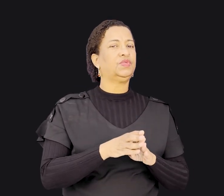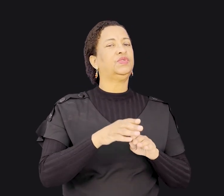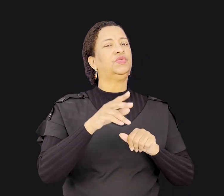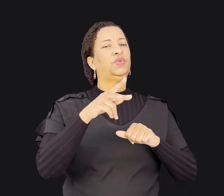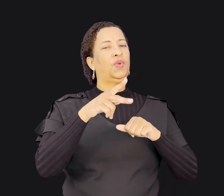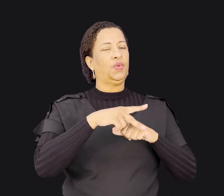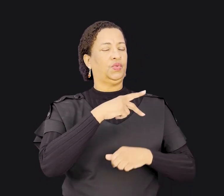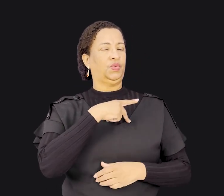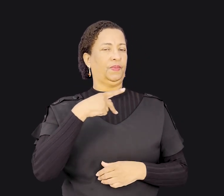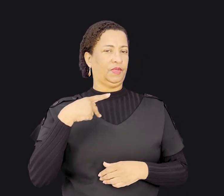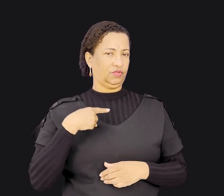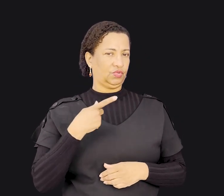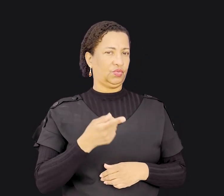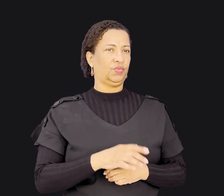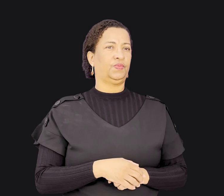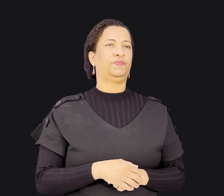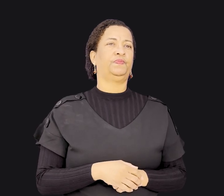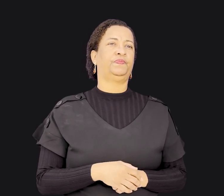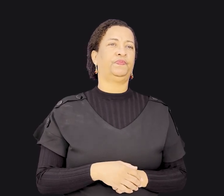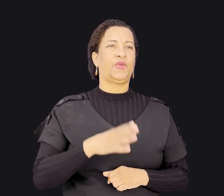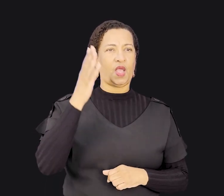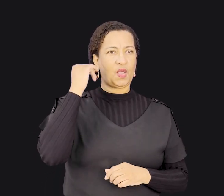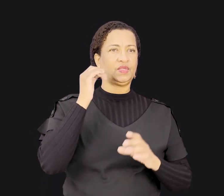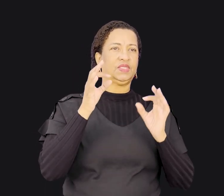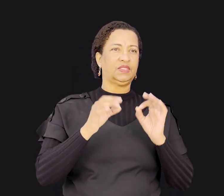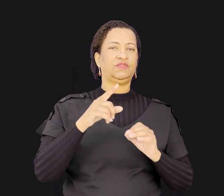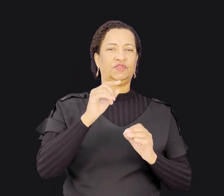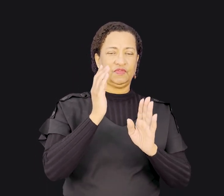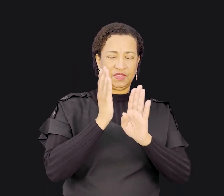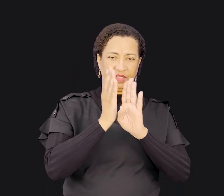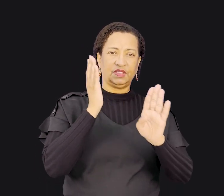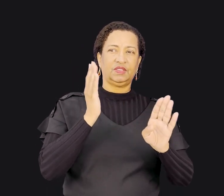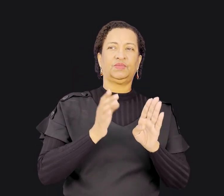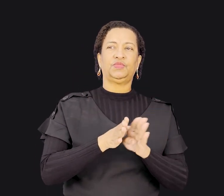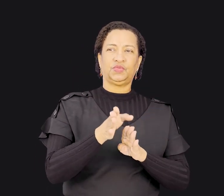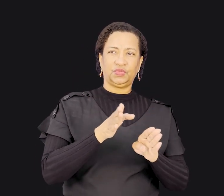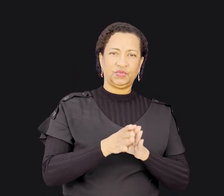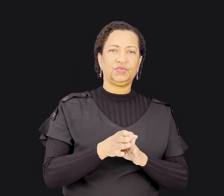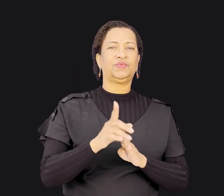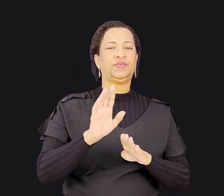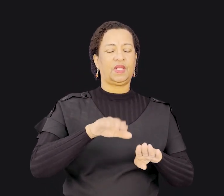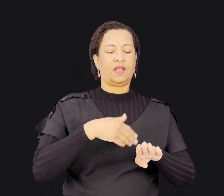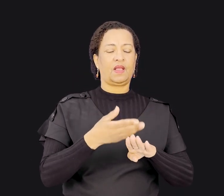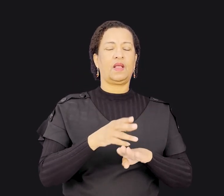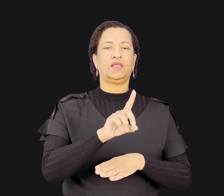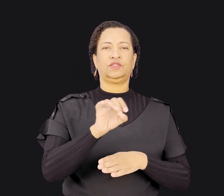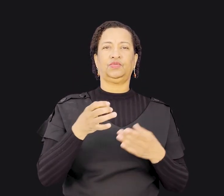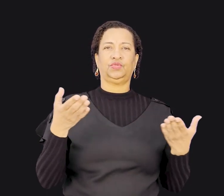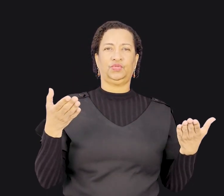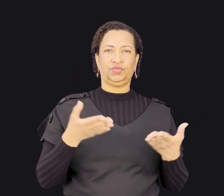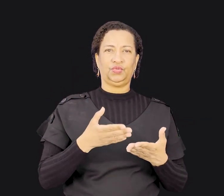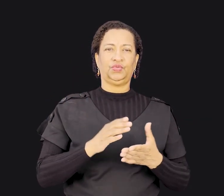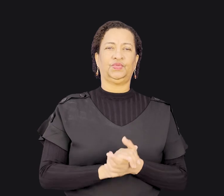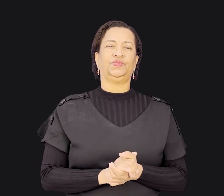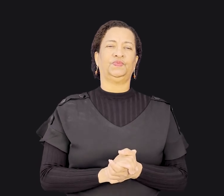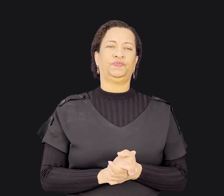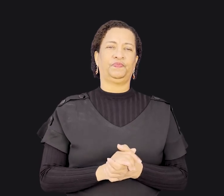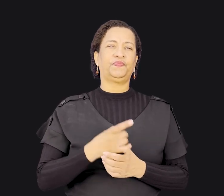o apóstolo Pedro. Tenho certeza que você descobrirá que o conselho dele funciona até os dias de hoje. Esse conselho de Pedro me